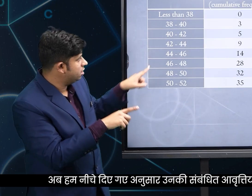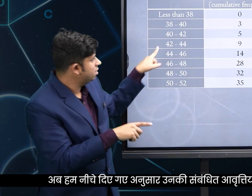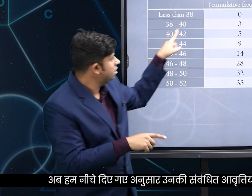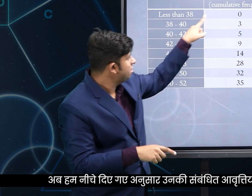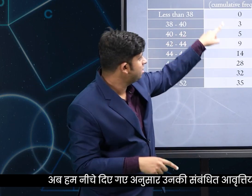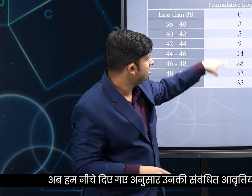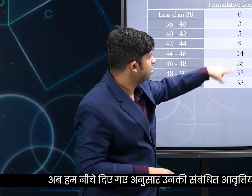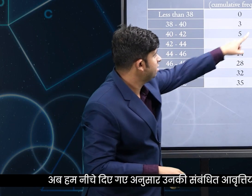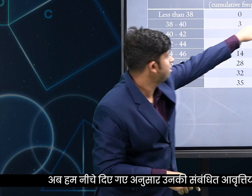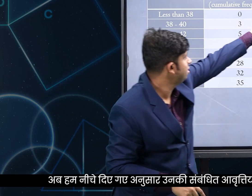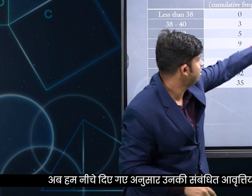हैं।